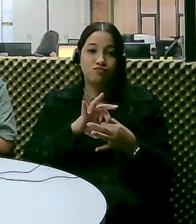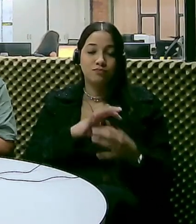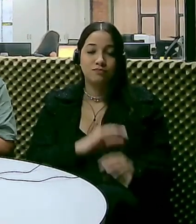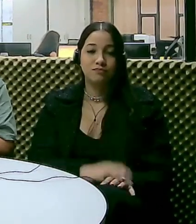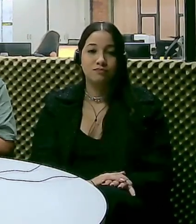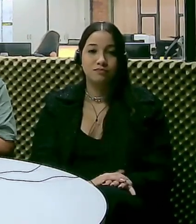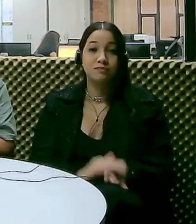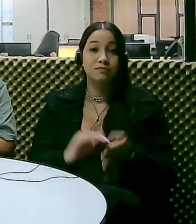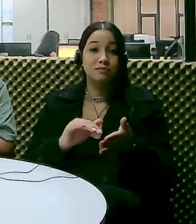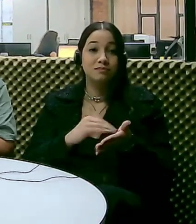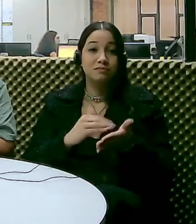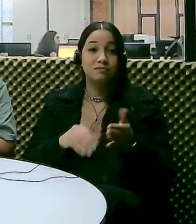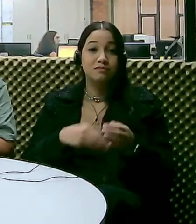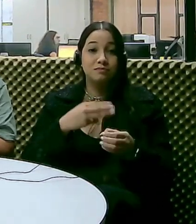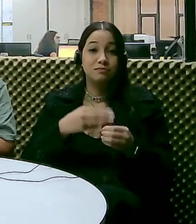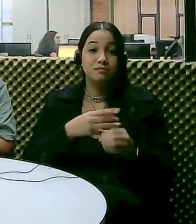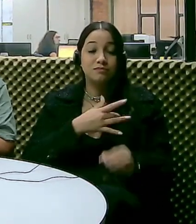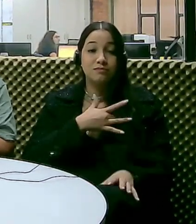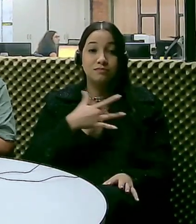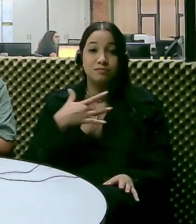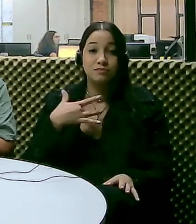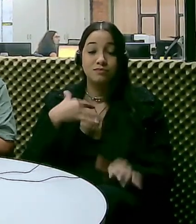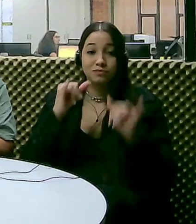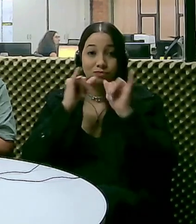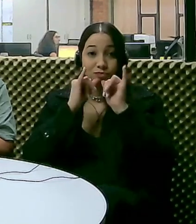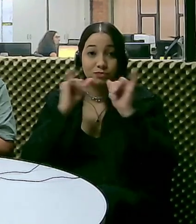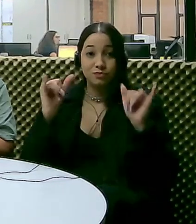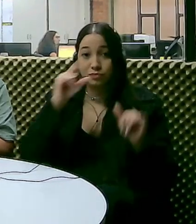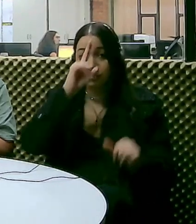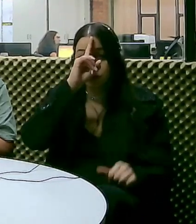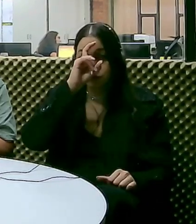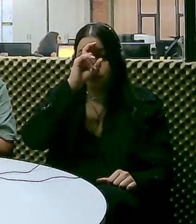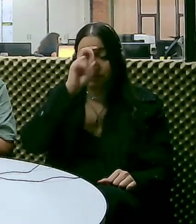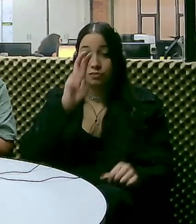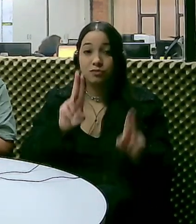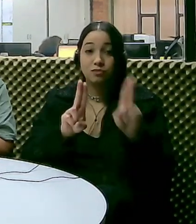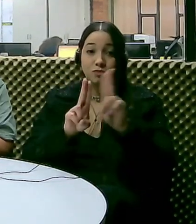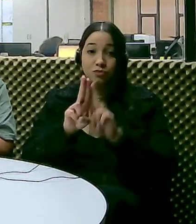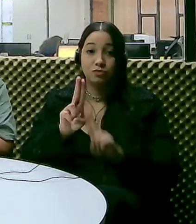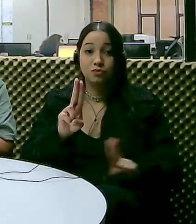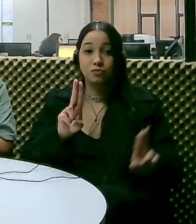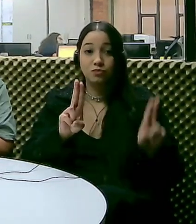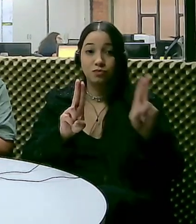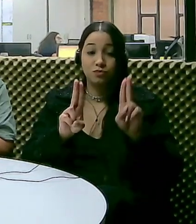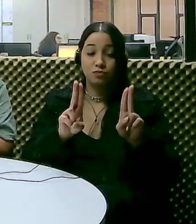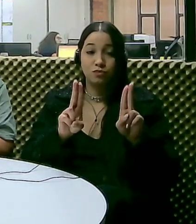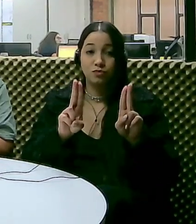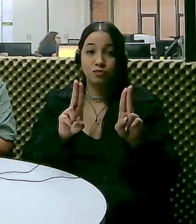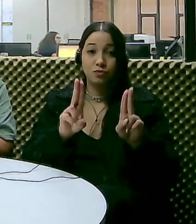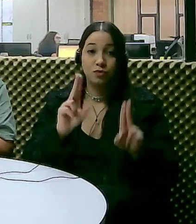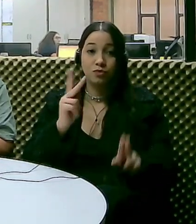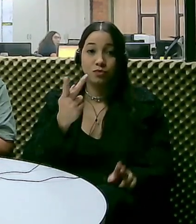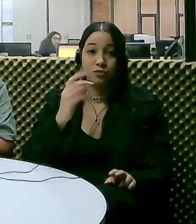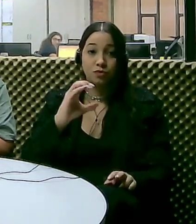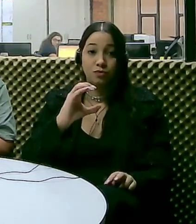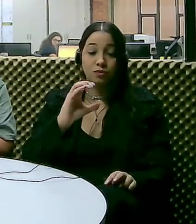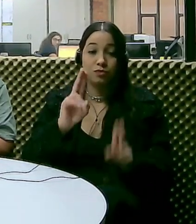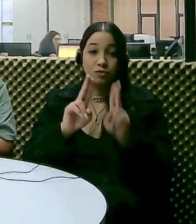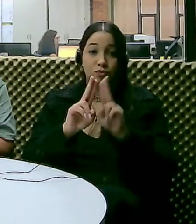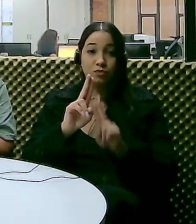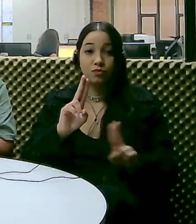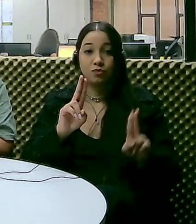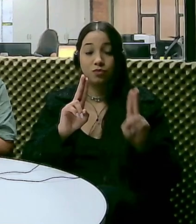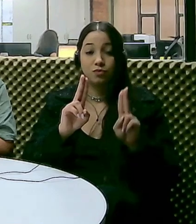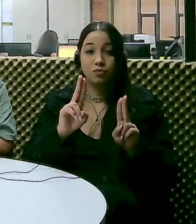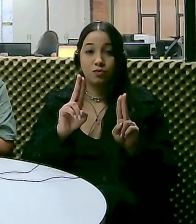A Secretaria Municipal de Saúde informa que o Hospital de Clínicas da Universidade Federal de Uberlândia, HCUFO, de